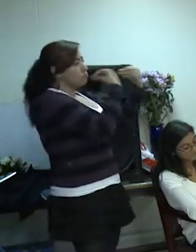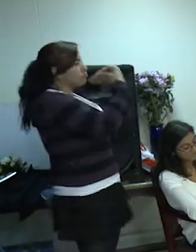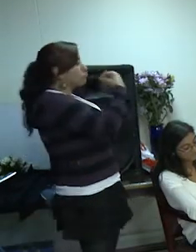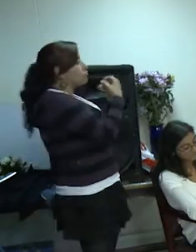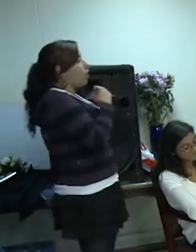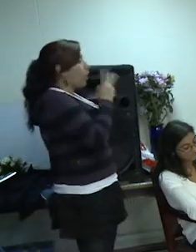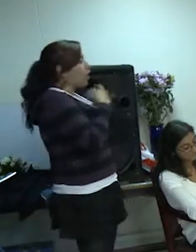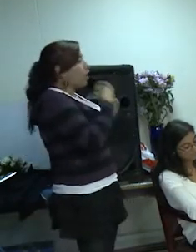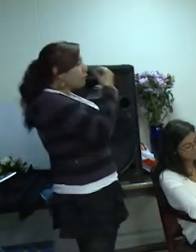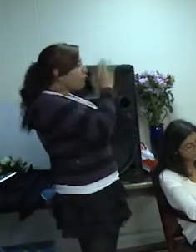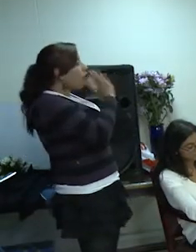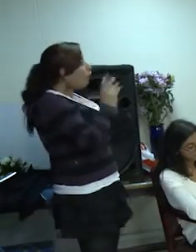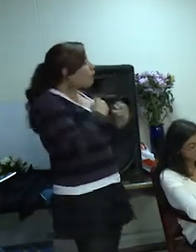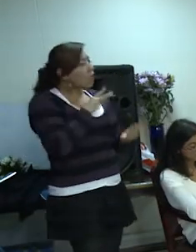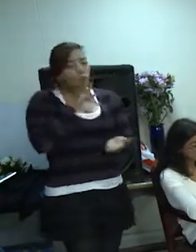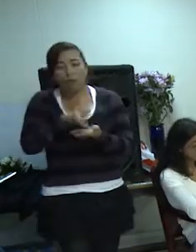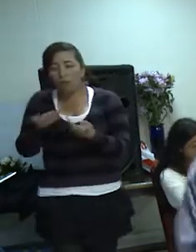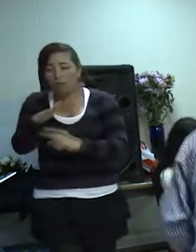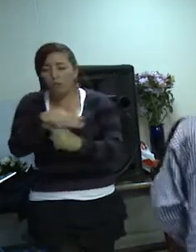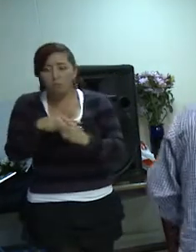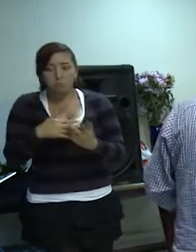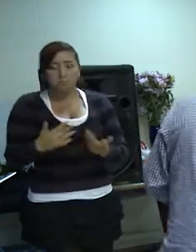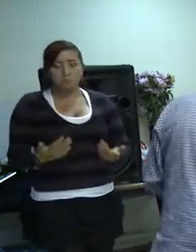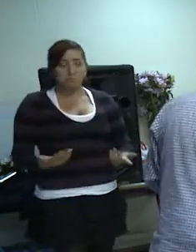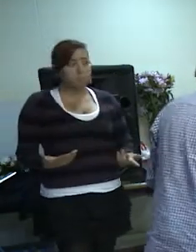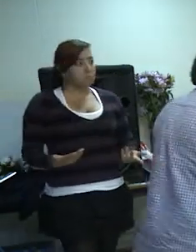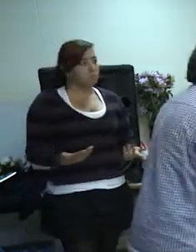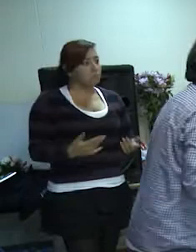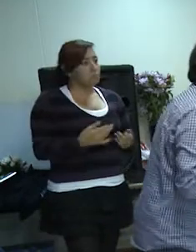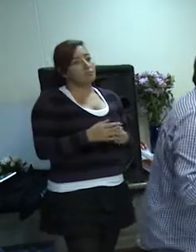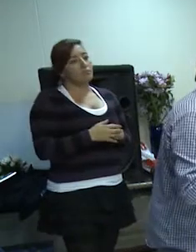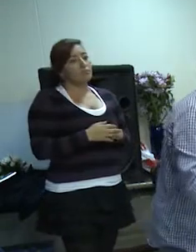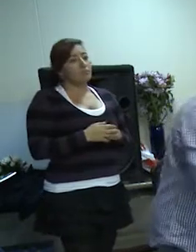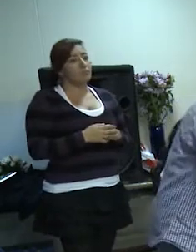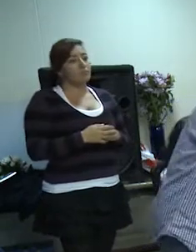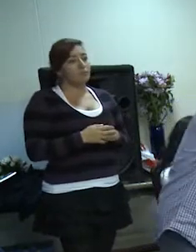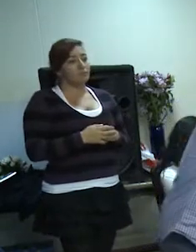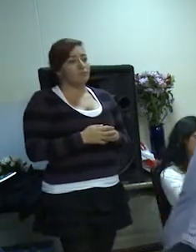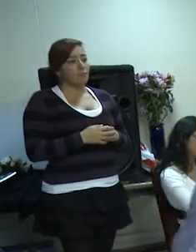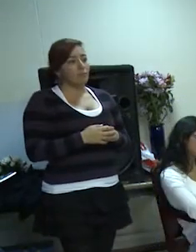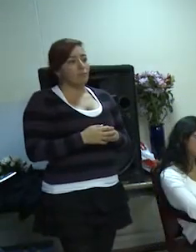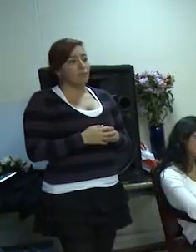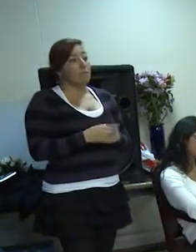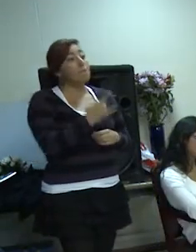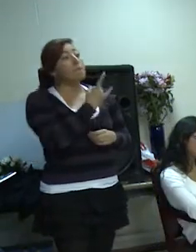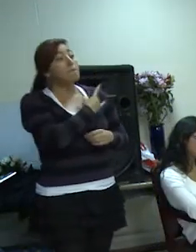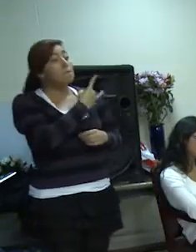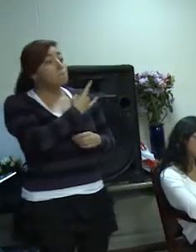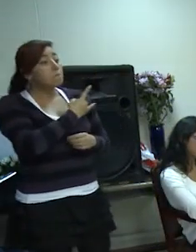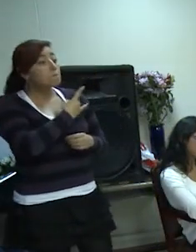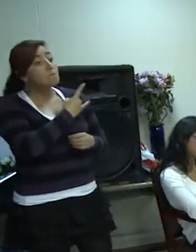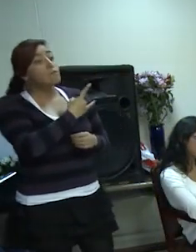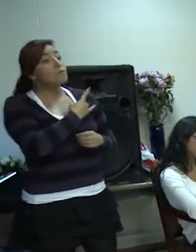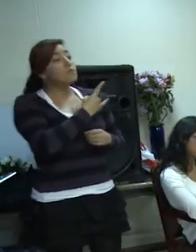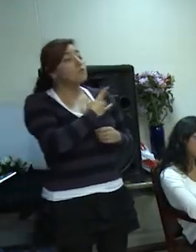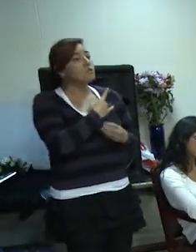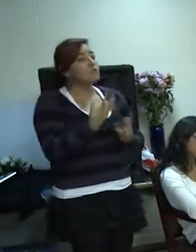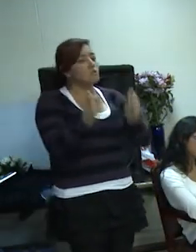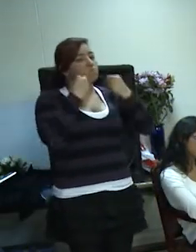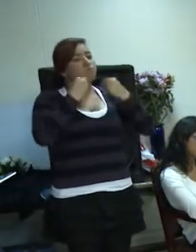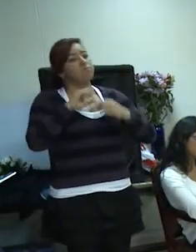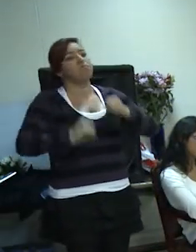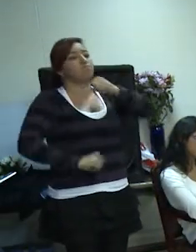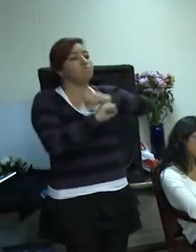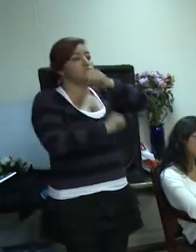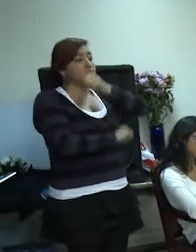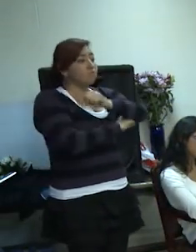Porque la comunidad nos va formando, no en la universidad nos da bases, y muy importante, pero donde uno va a aprender es en la misma comunidad. Si yo no tengo